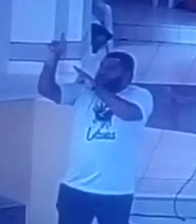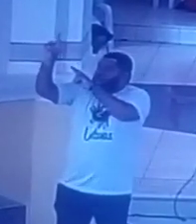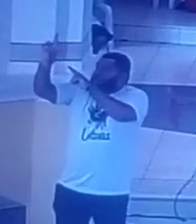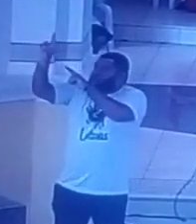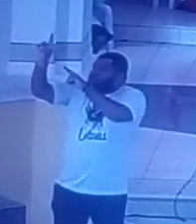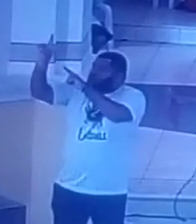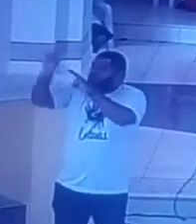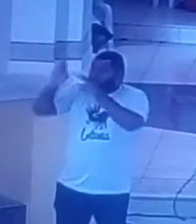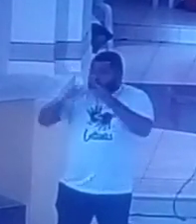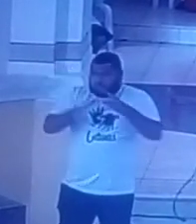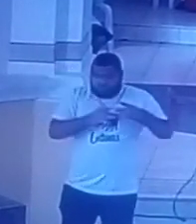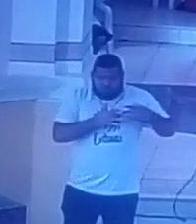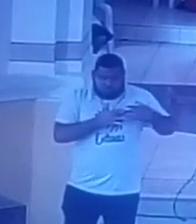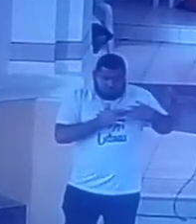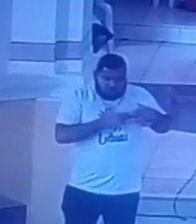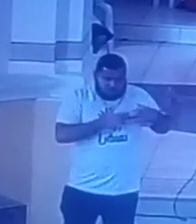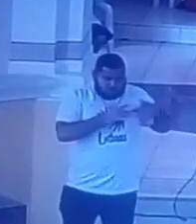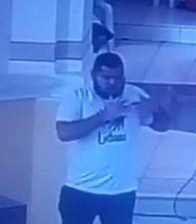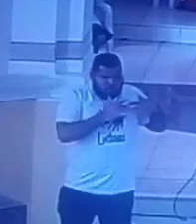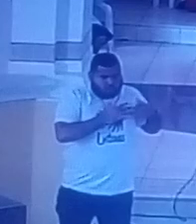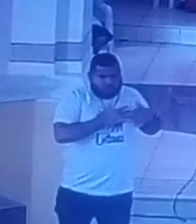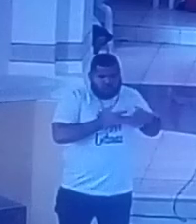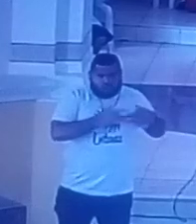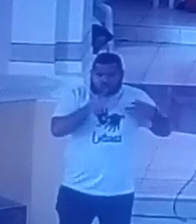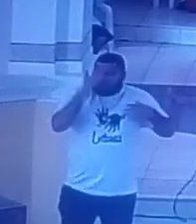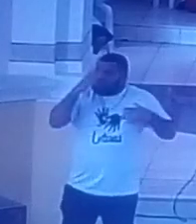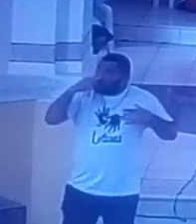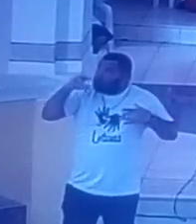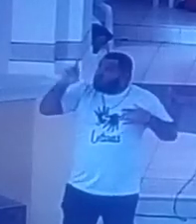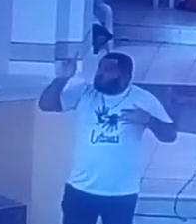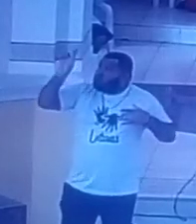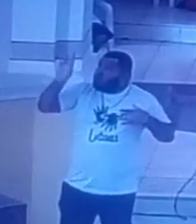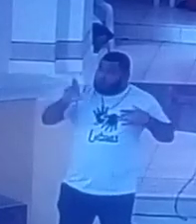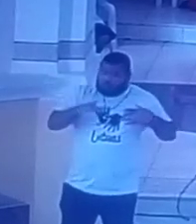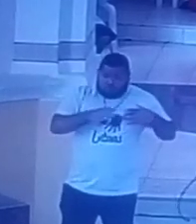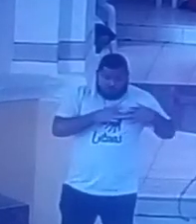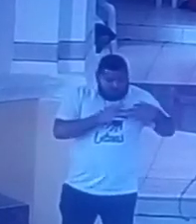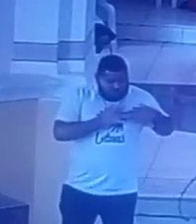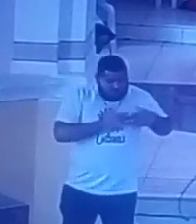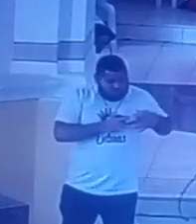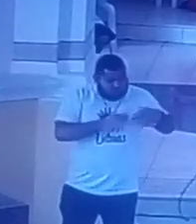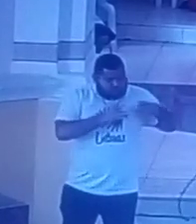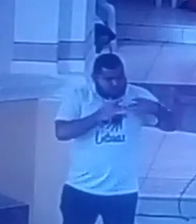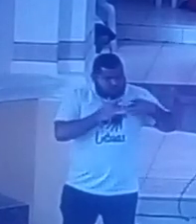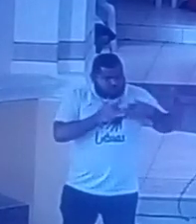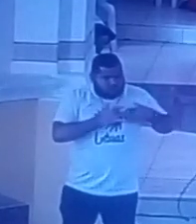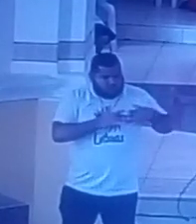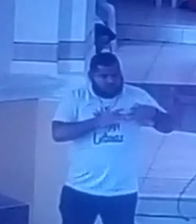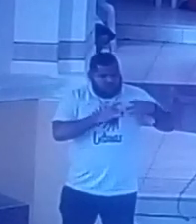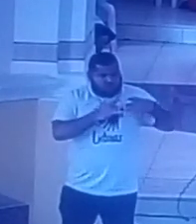senhor tende piedade ó senhor tende